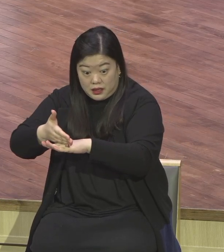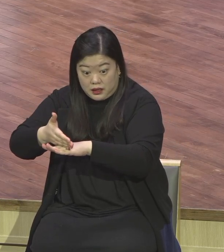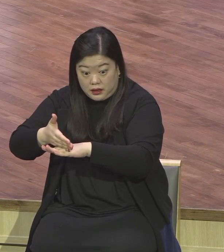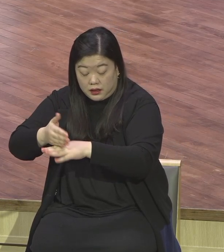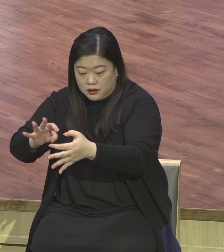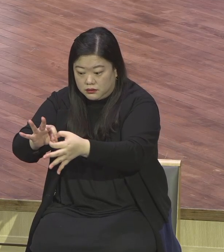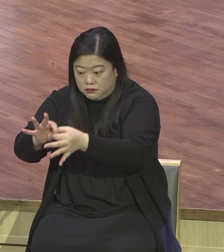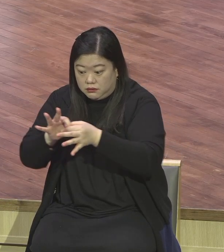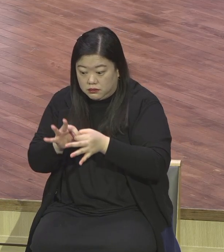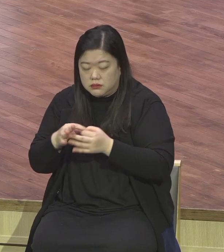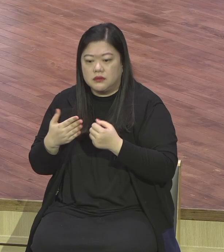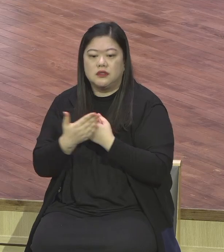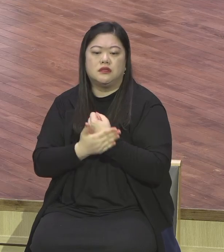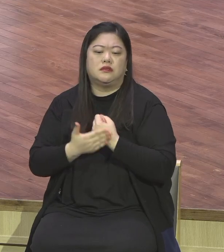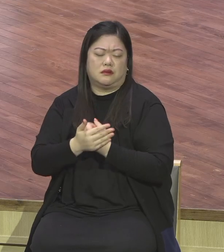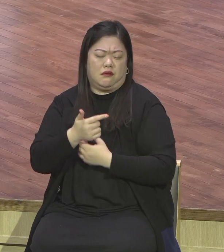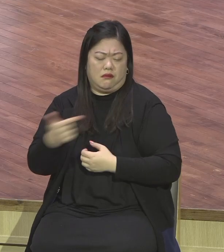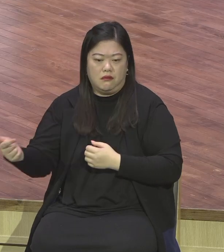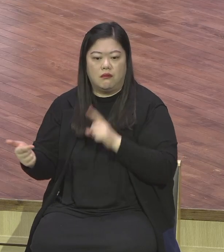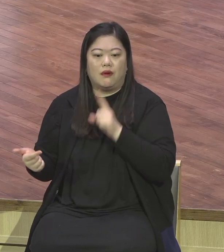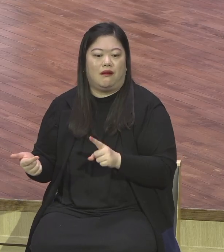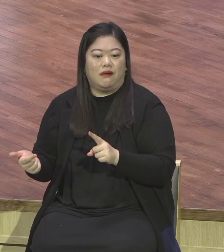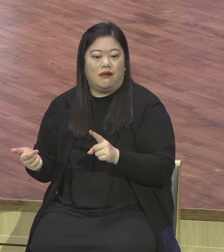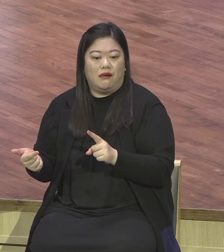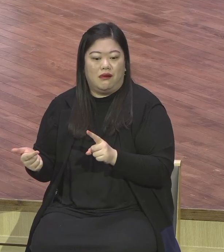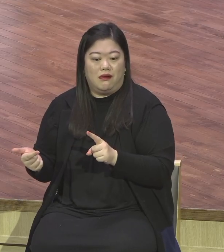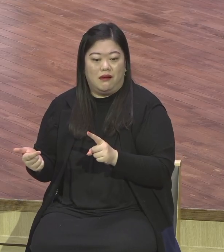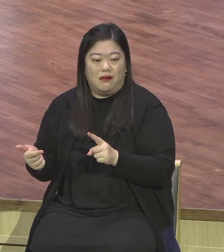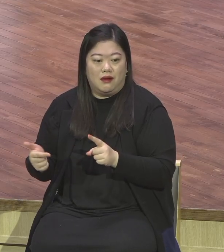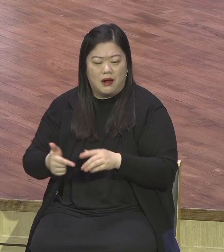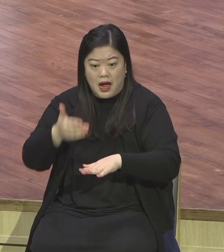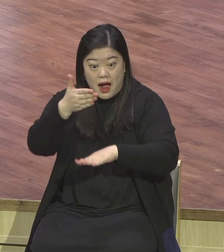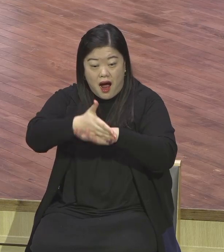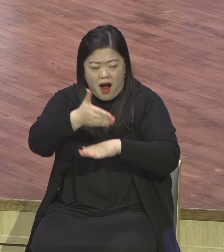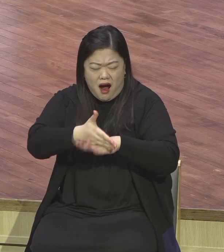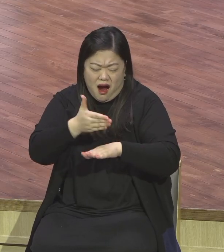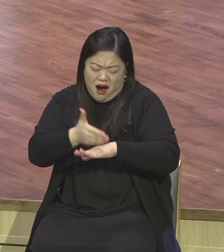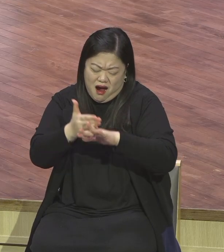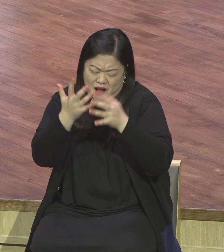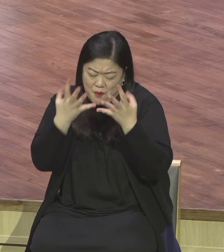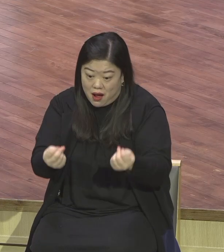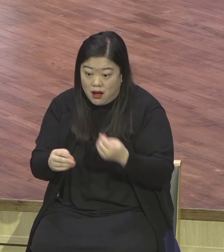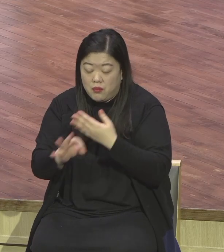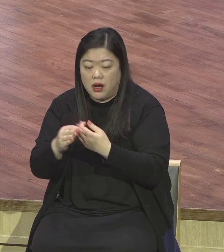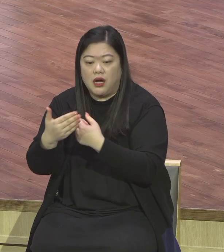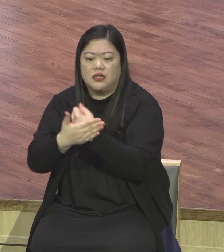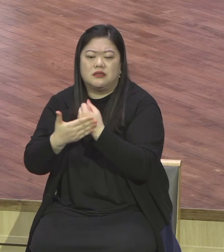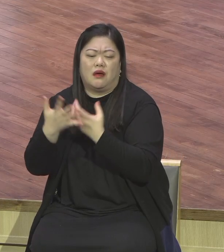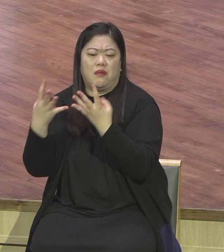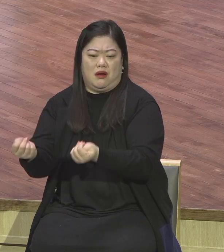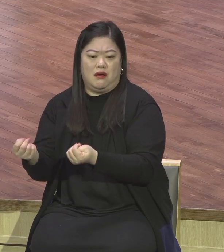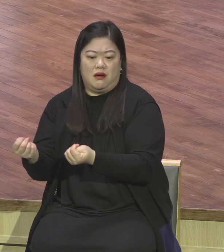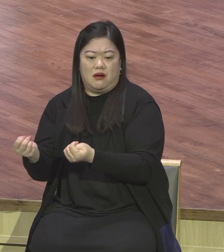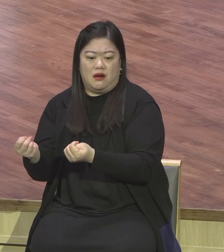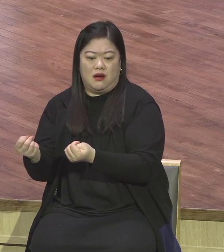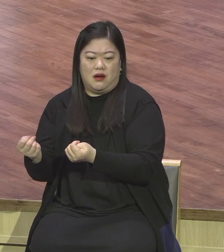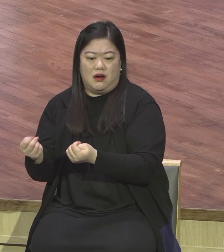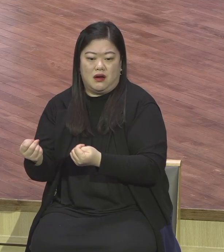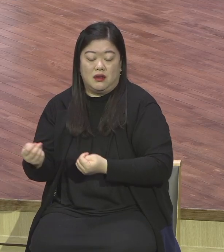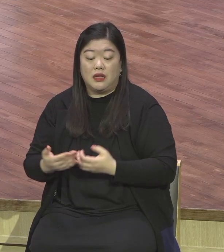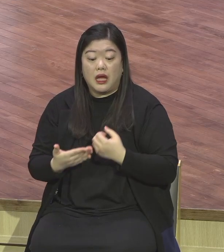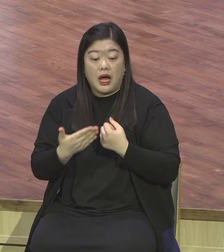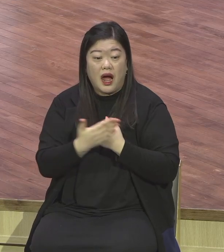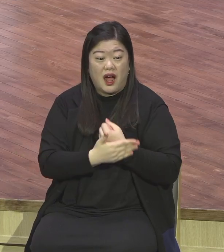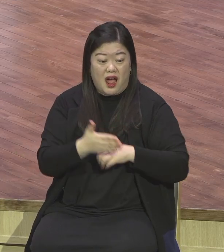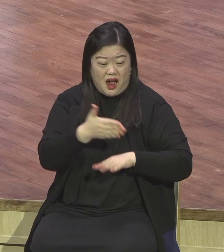감사하는 사람에게 하나님의 은혜가 따라다녀요 감사하는 사람, 반대는 뭐예요? 감사하나 뭐예요?